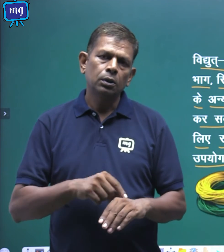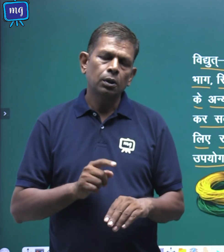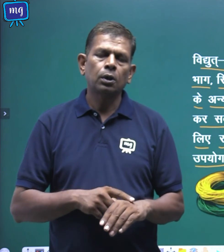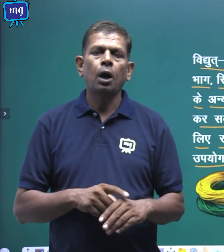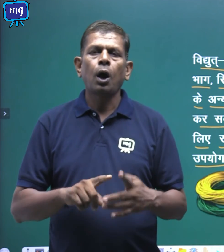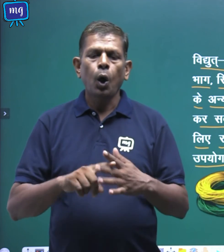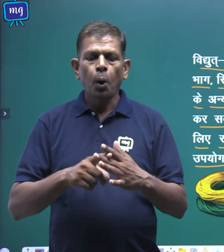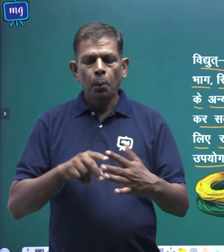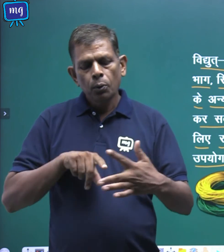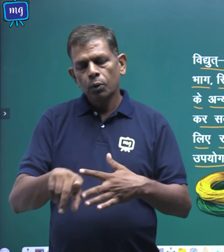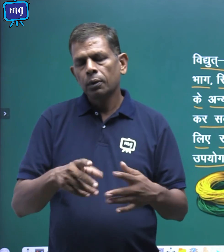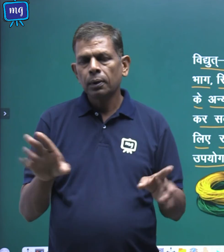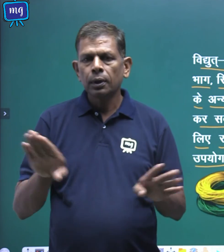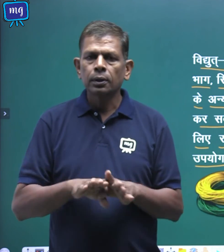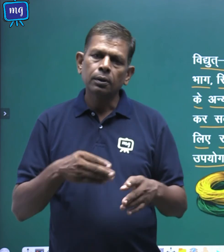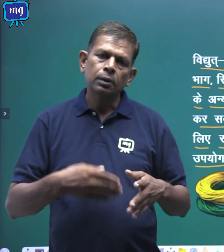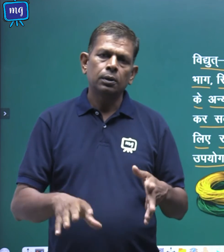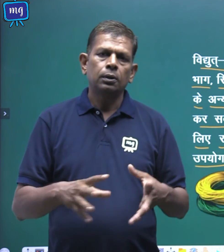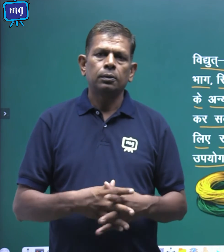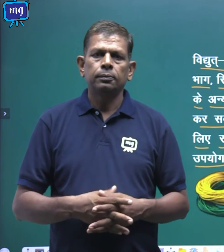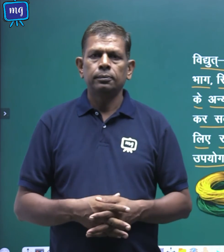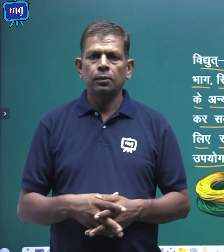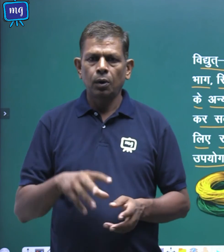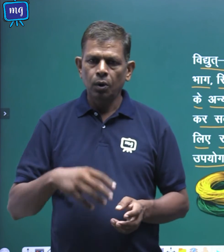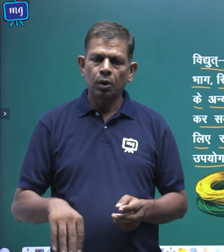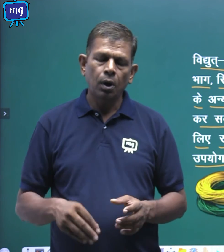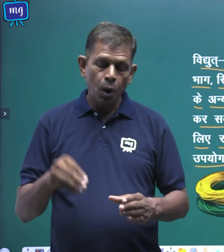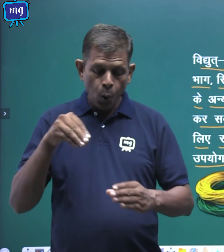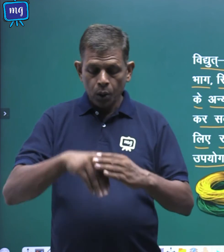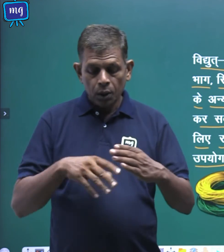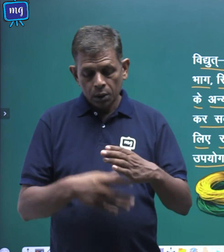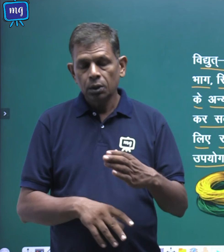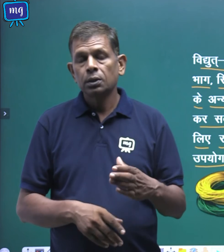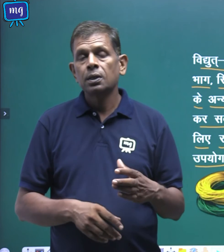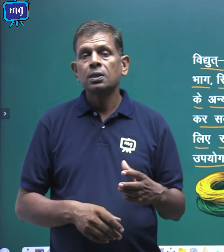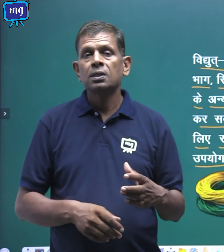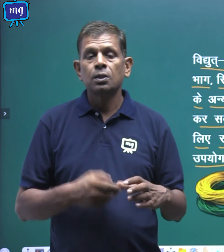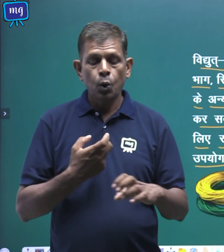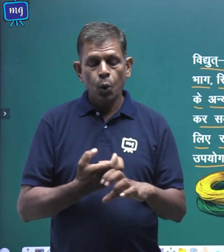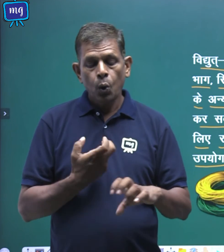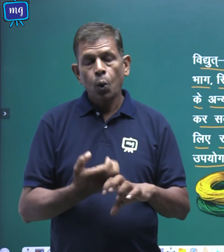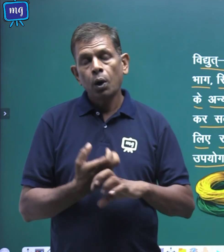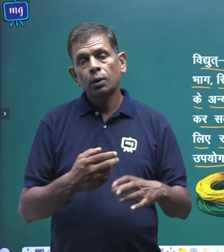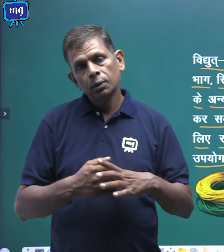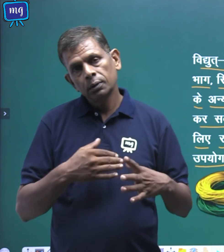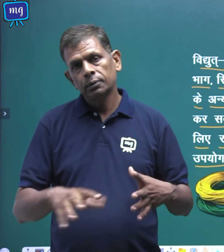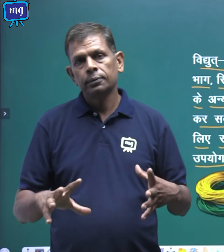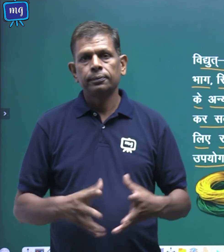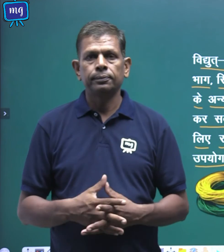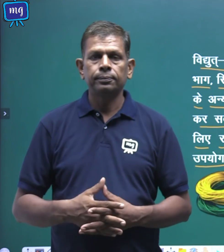पदार्थ के बनाए जाते हैं और अंदर से सुचालक पदार्थों के बनाए जाते